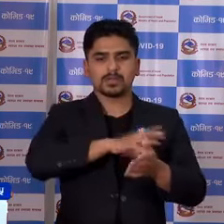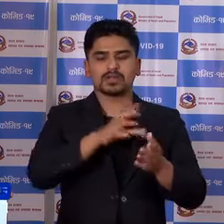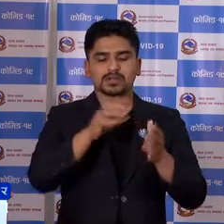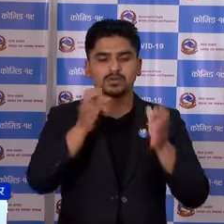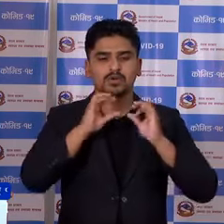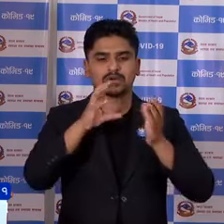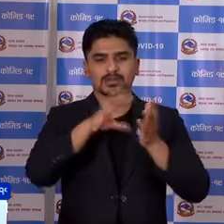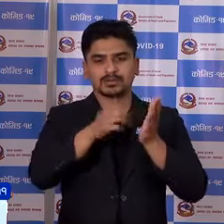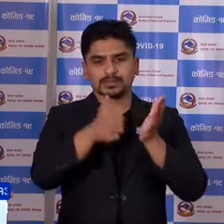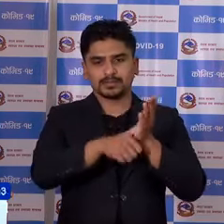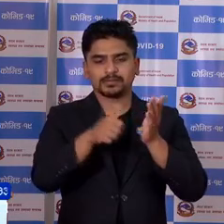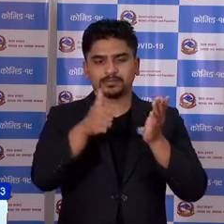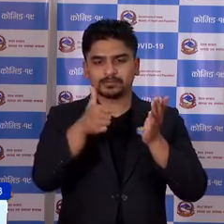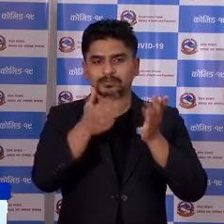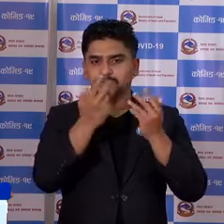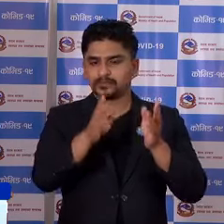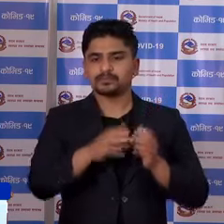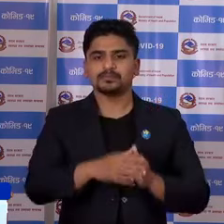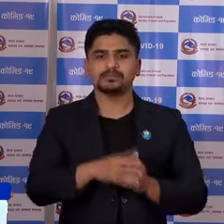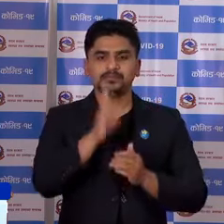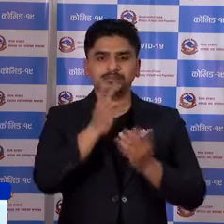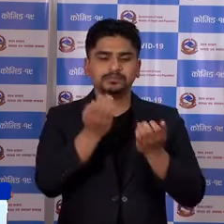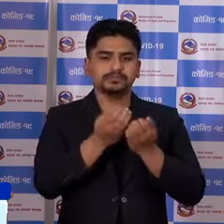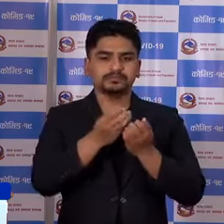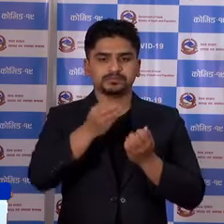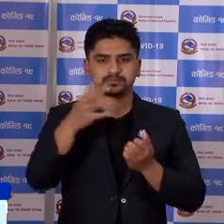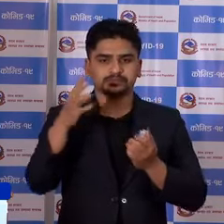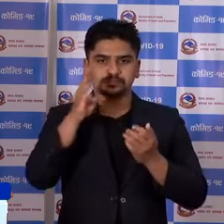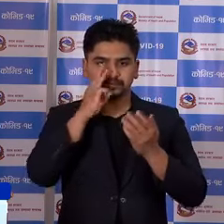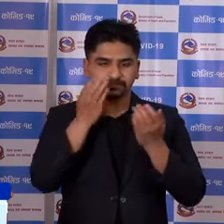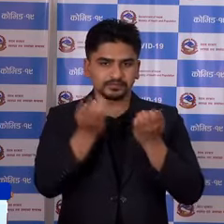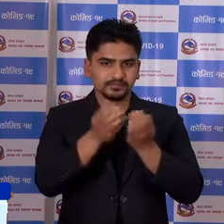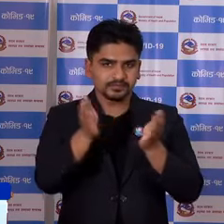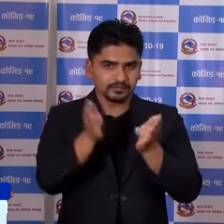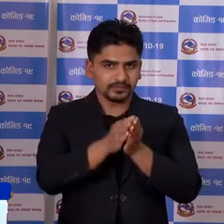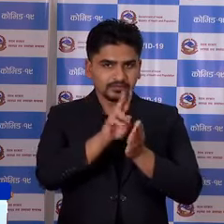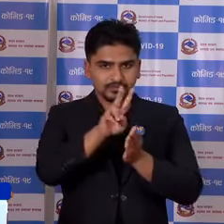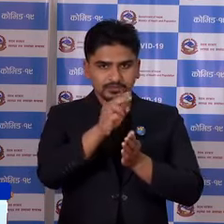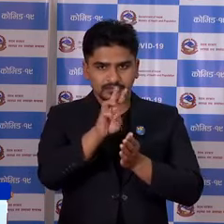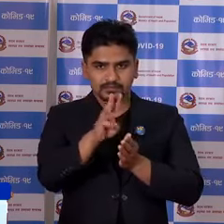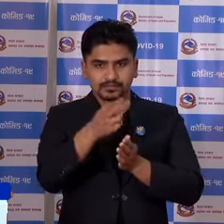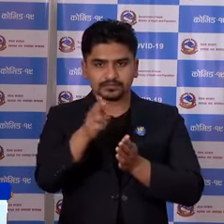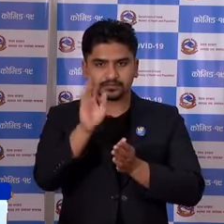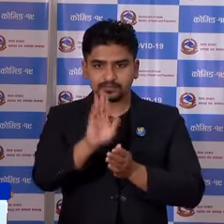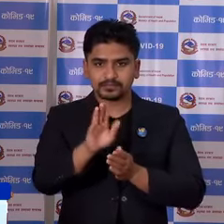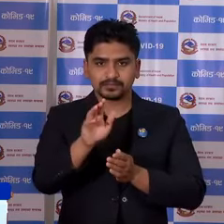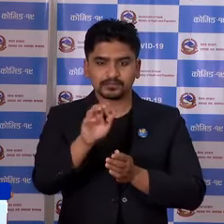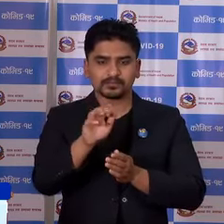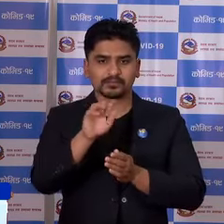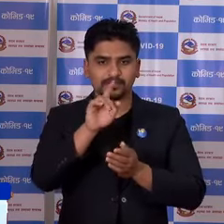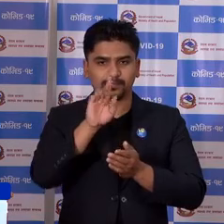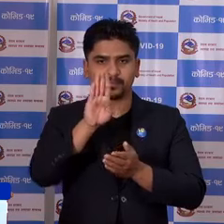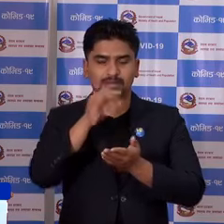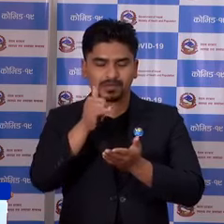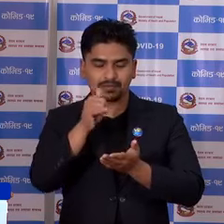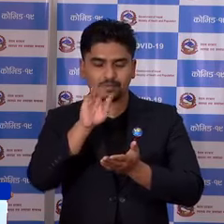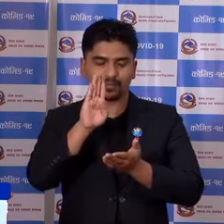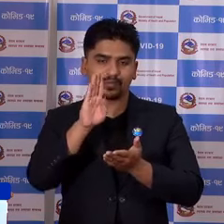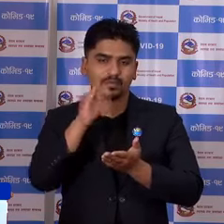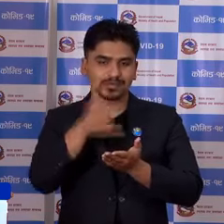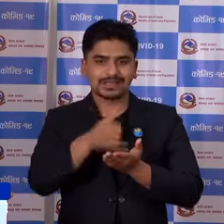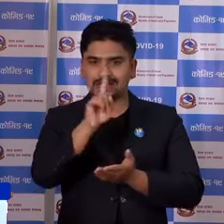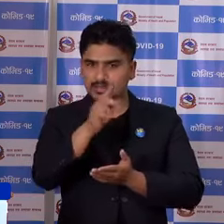प्रयोगशालामा परीक्षण गरिएको थियो उहाँको नमुना। यसरी सुर्खेतमा गरिने जम्मा 23 जना हुनुहुन्छ, जसमध्ये बझाङका 1 जना जो मैले